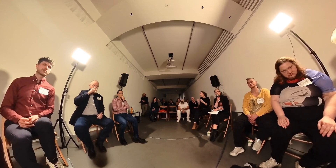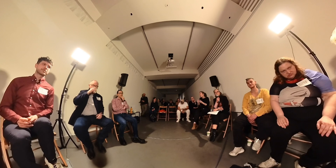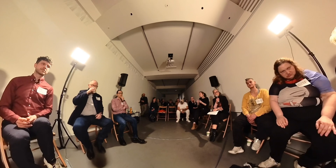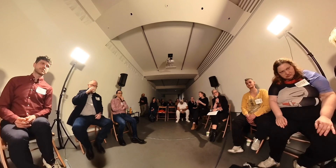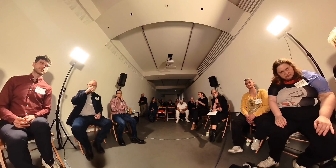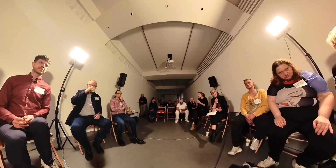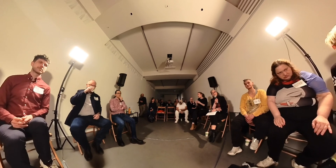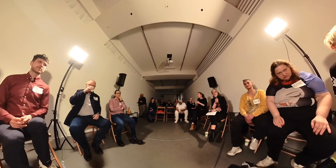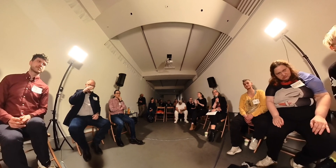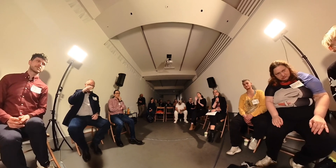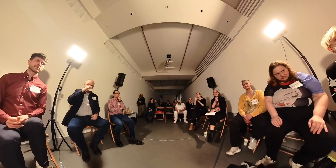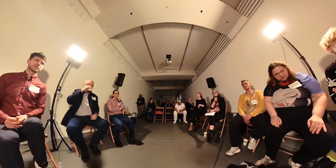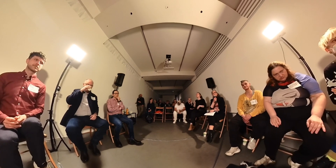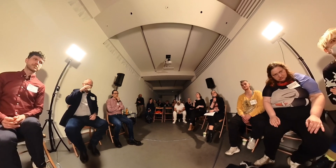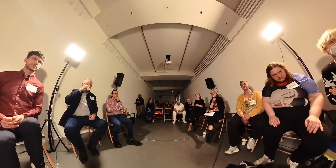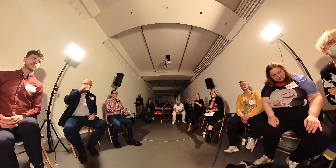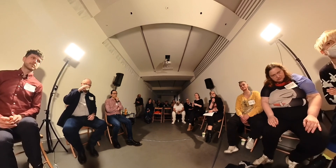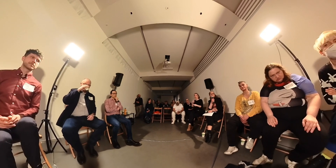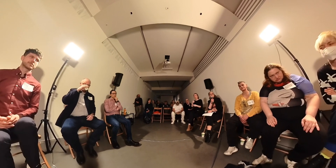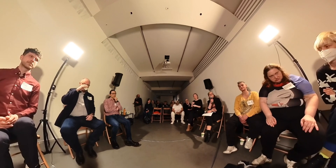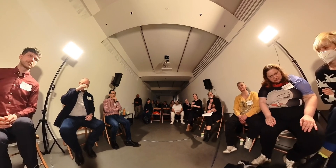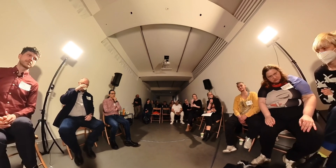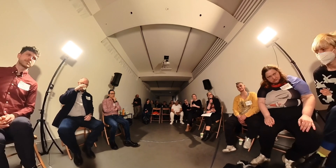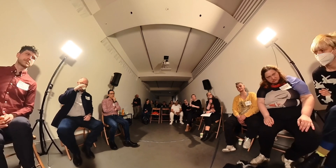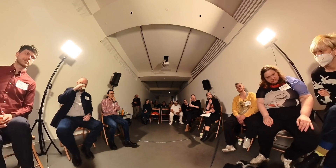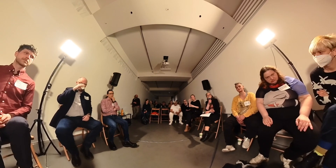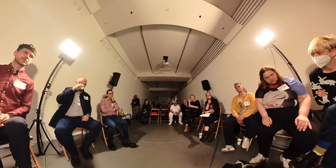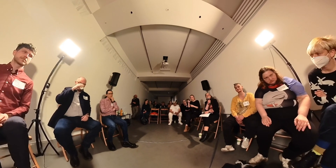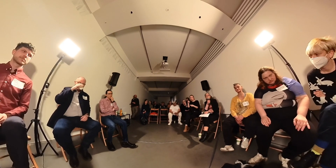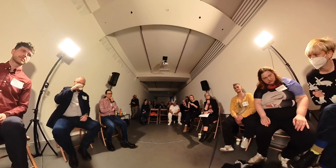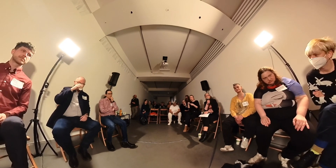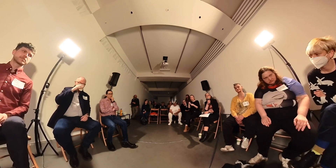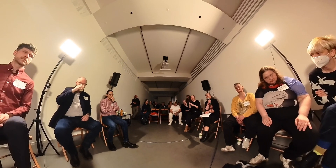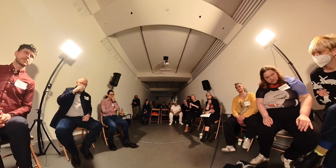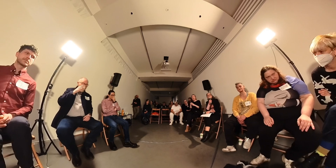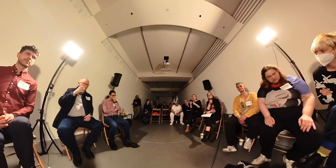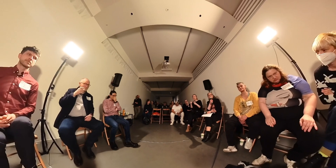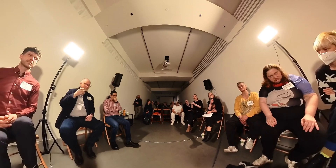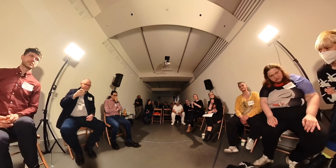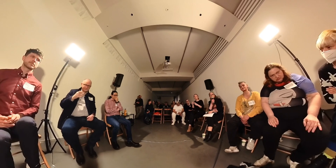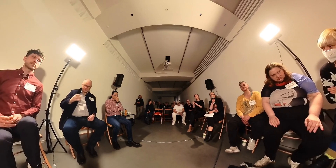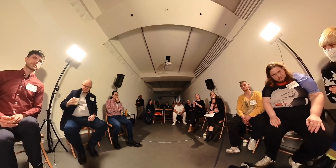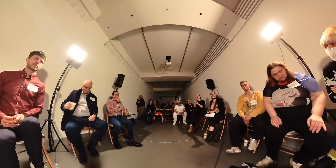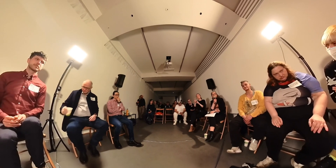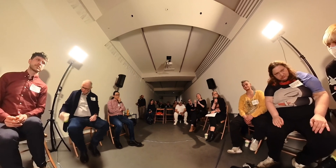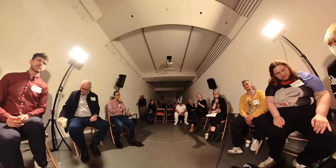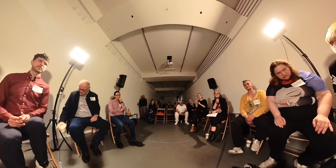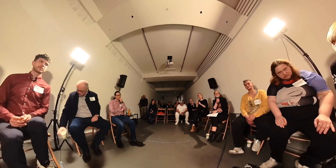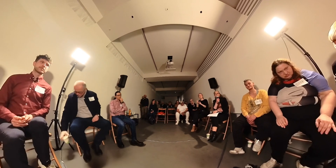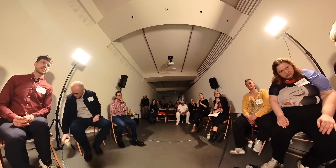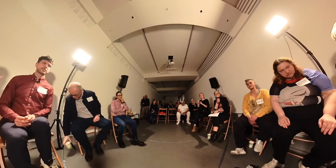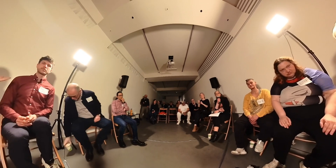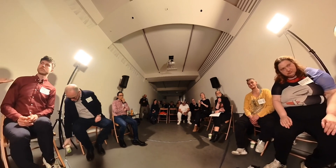bez té pozornosti, ale nedá se asi úplně říct, že by to bylo to centrální, ústřední jakoby téma v tom díle,